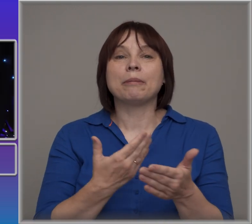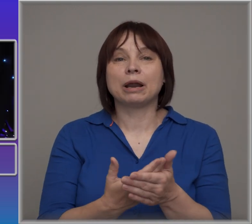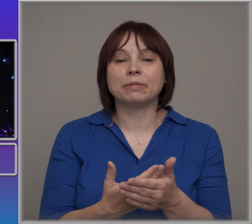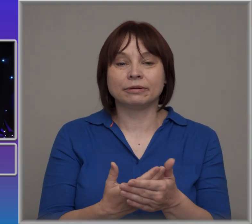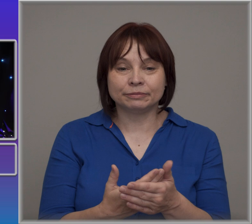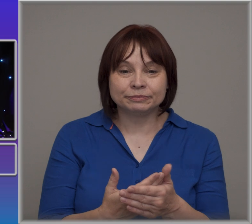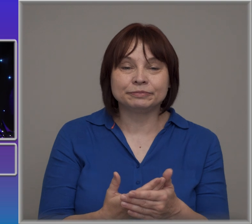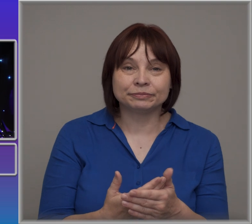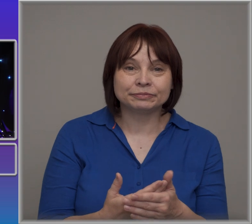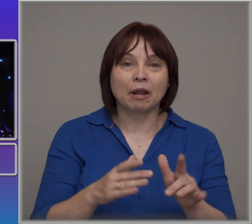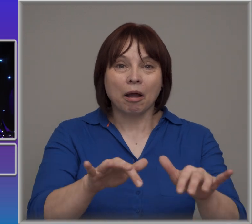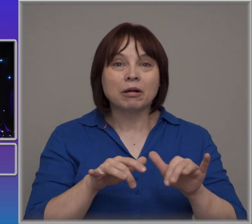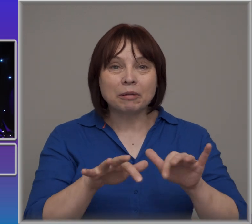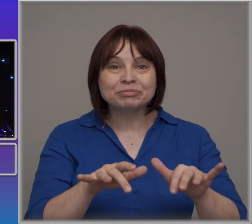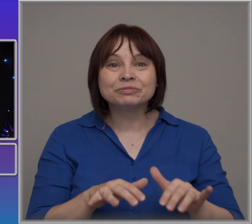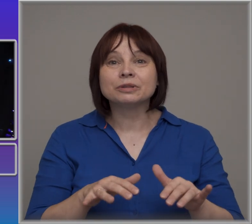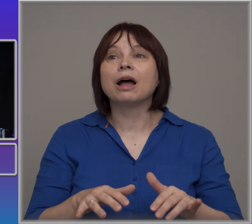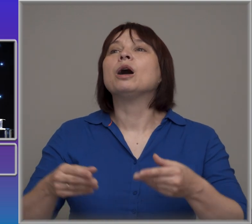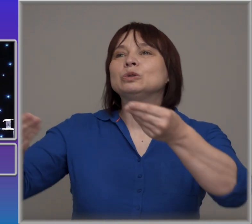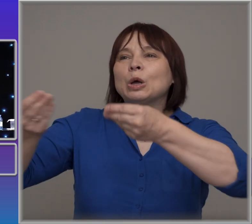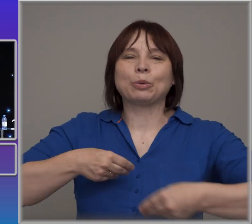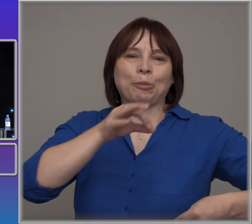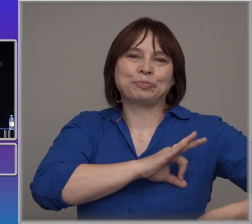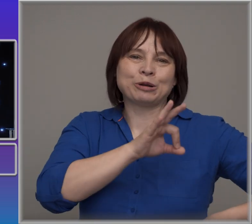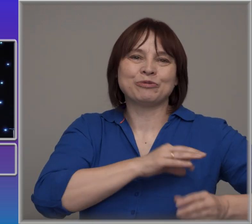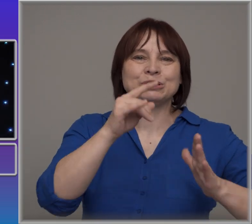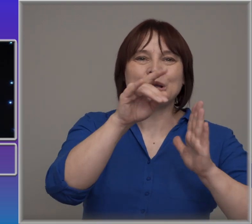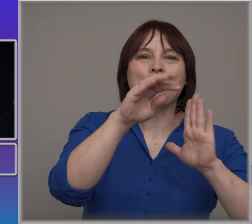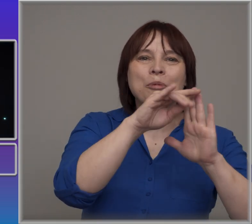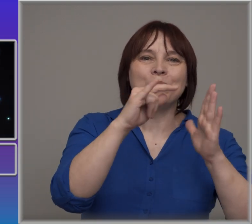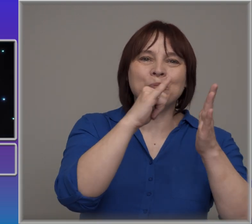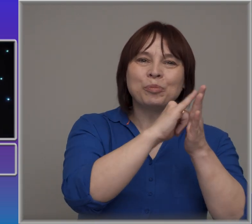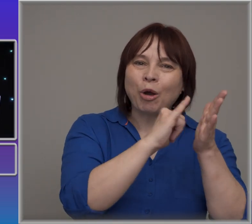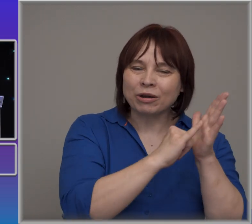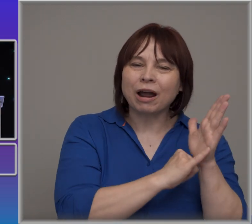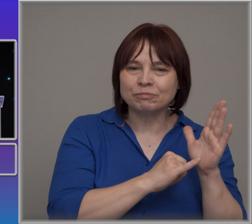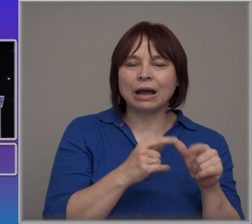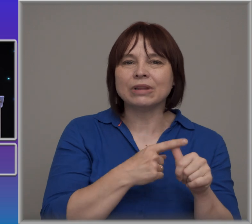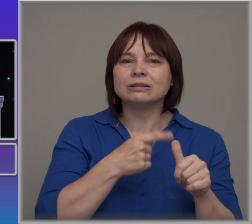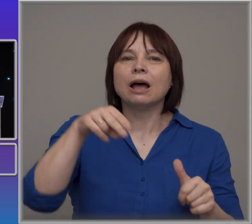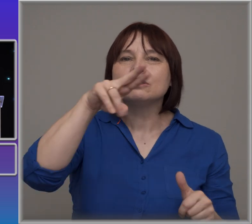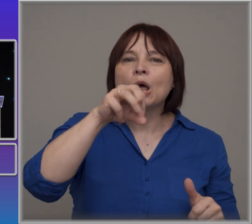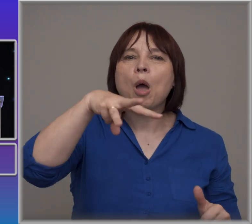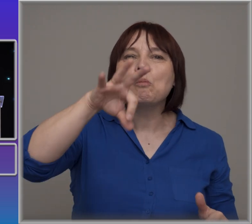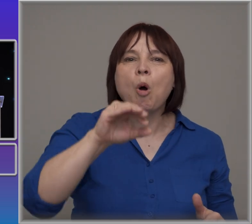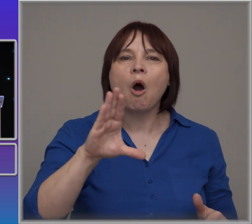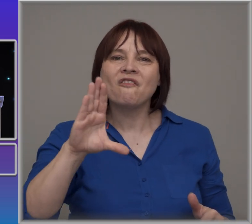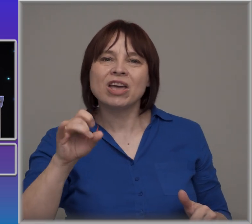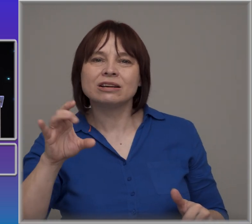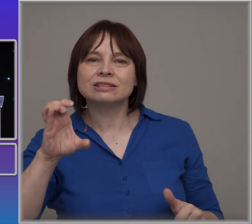когда-нибудь покупали компьютерную программу или не покупали, извините, вы пробовали когда-нибудь демо-версию